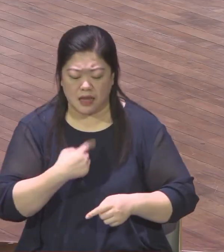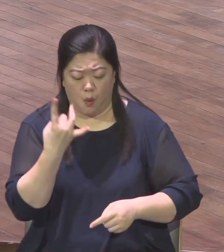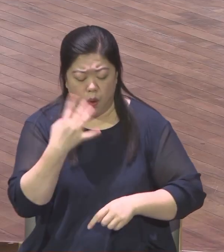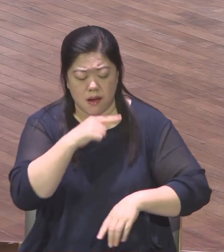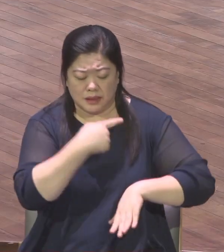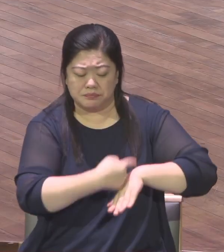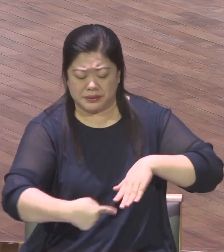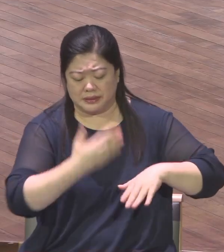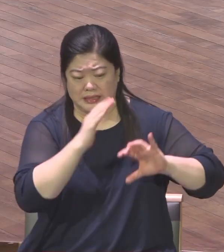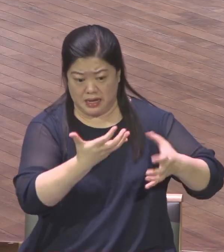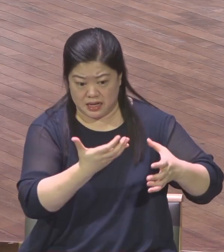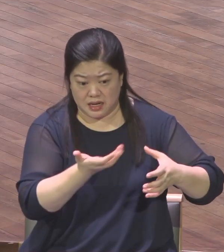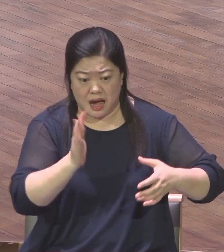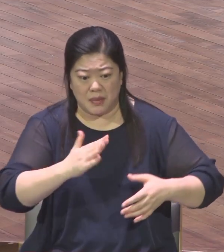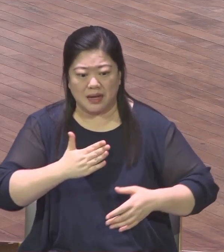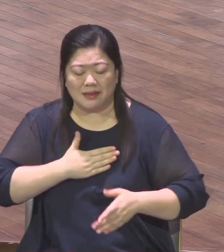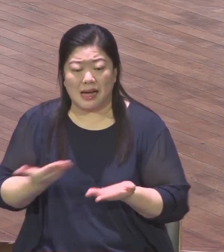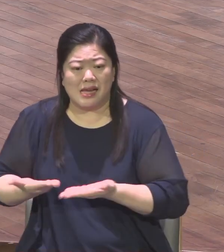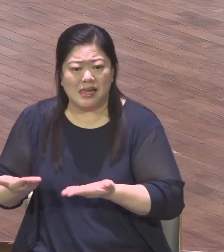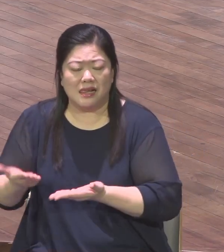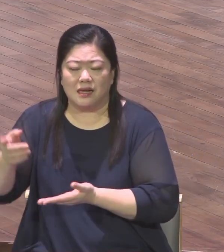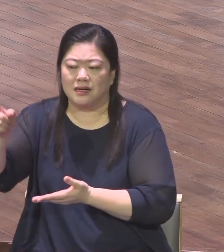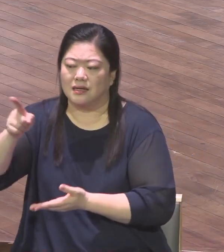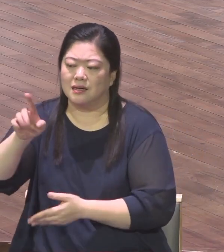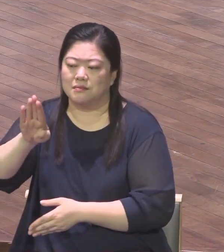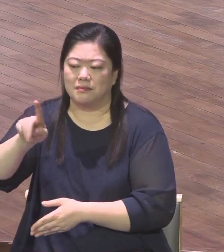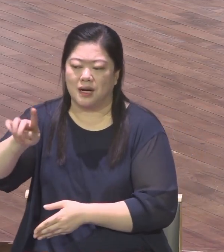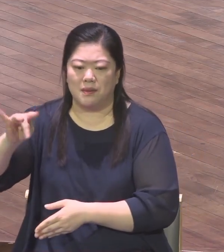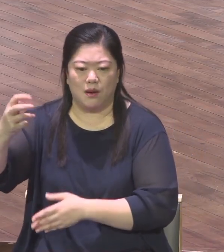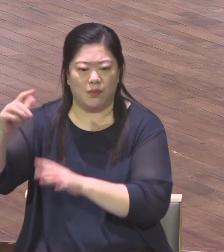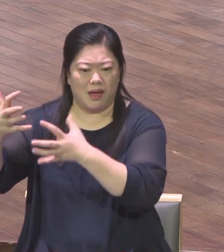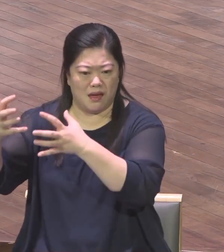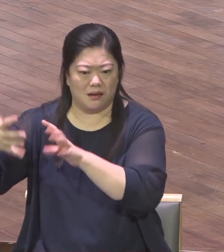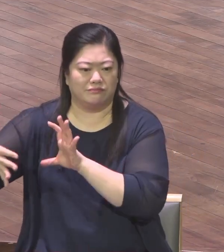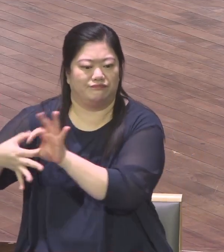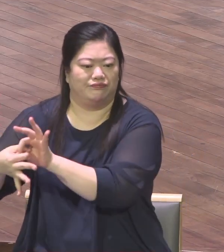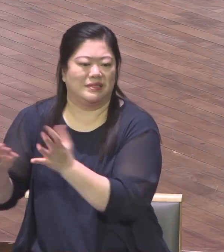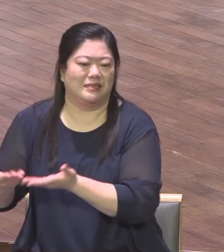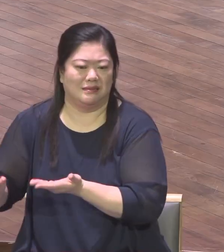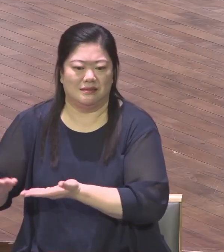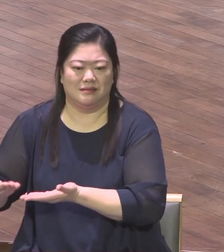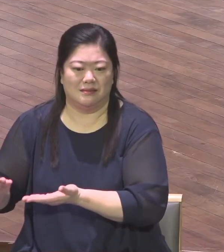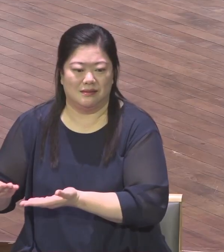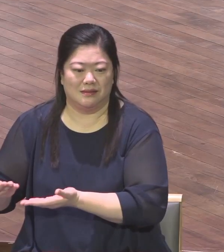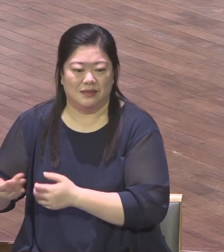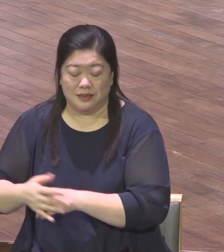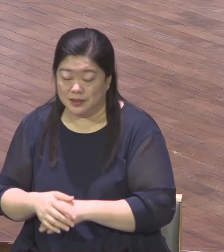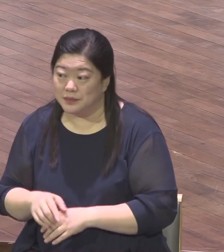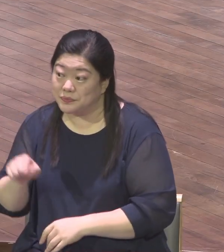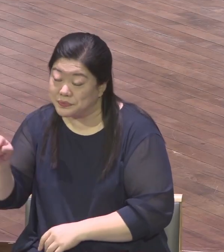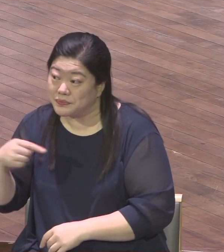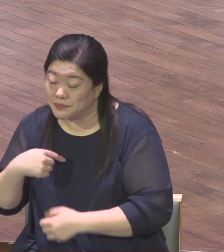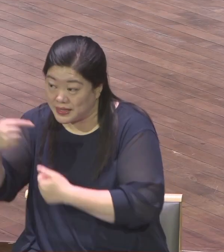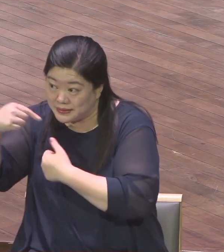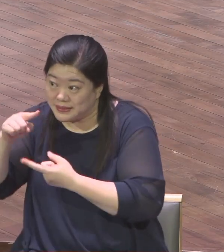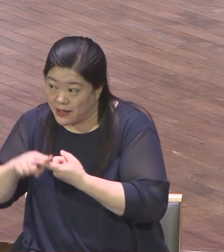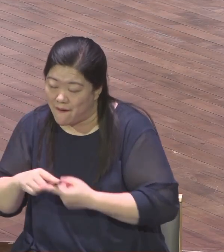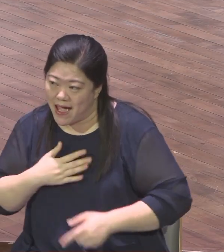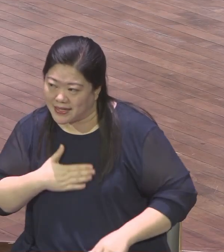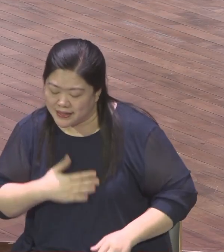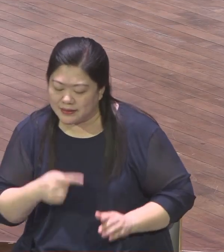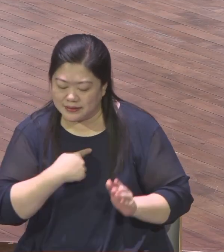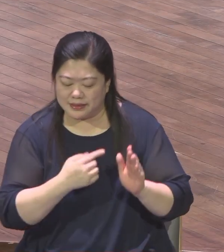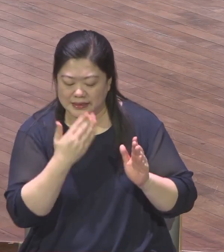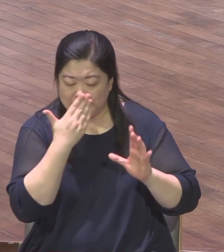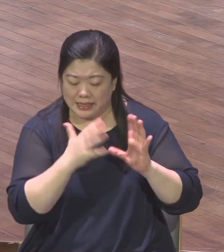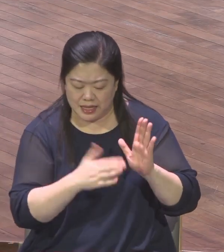보면 그다라는 포로로 잡혀가지 않고 남아있는 백성들을 향해서 그 적은 무리라 그랬죠. 남아있는 백성들을